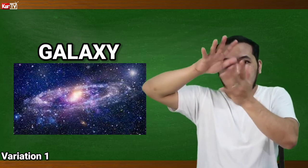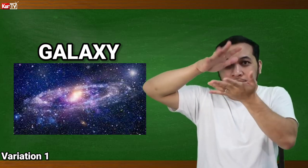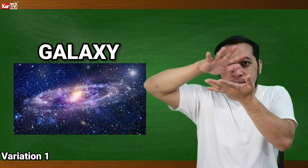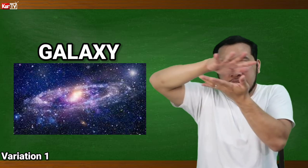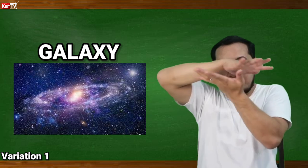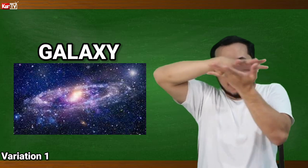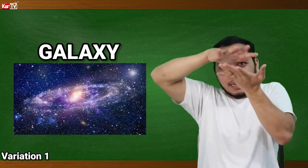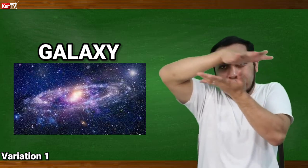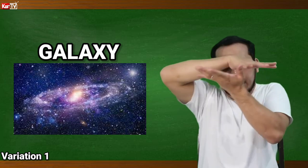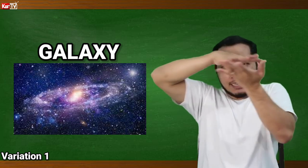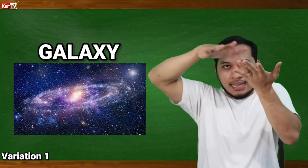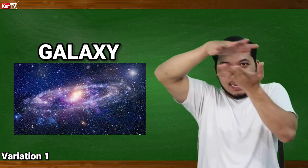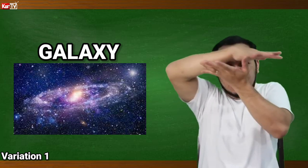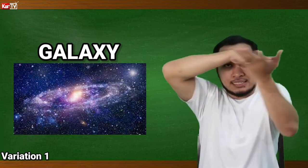palad para ganyan galaxy